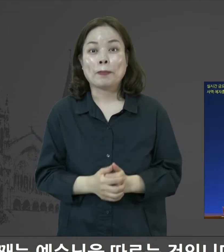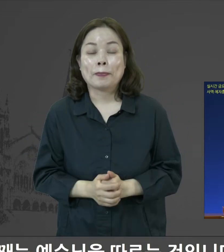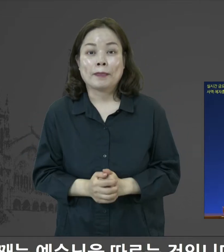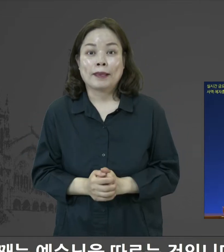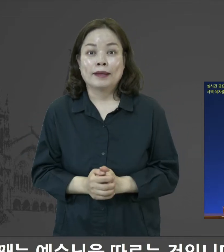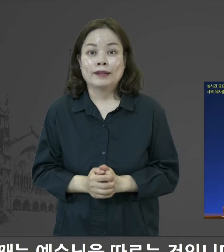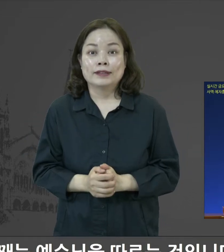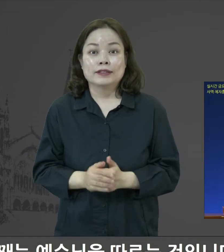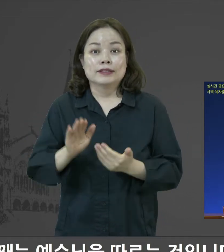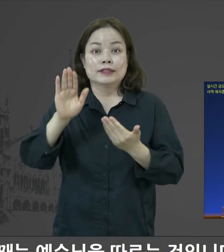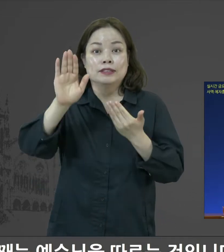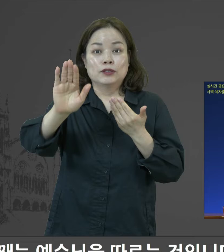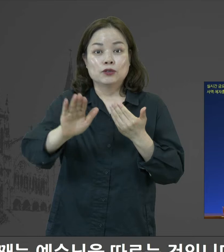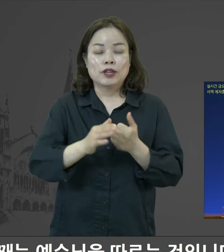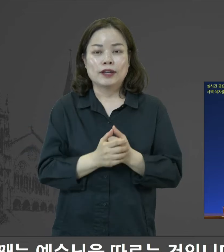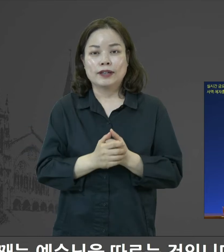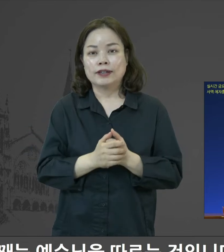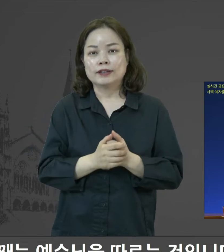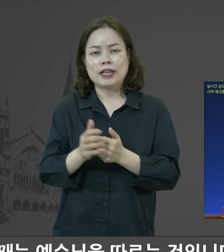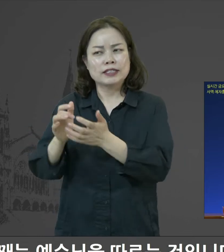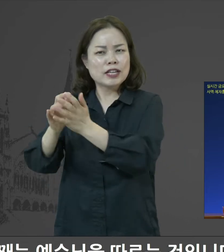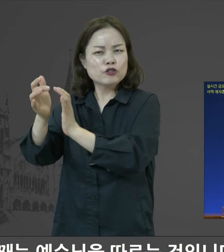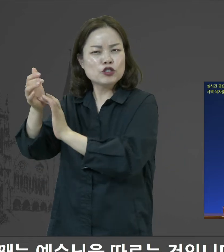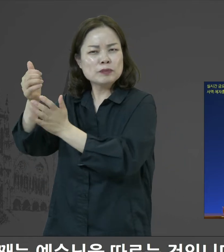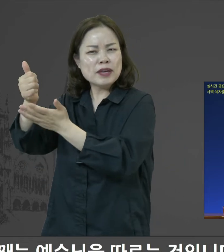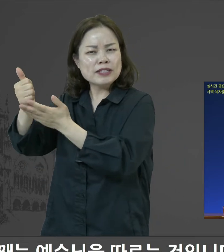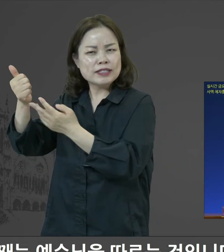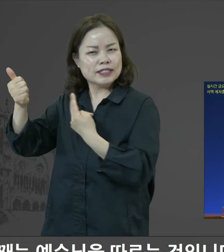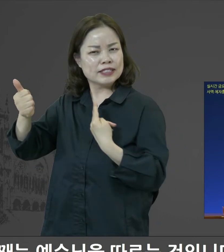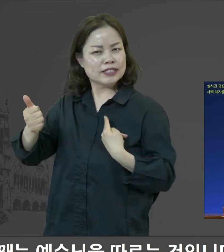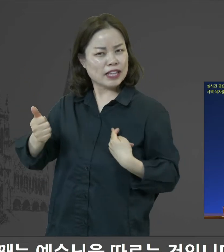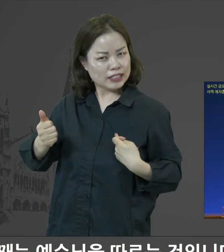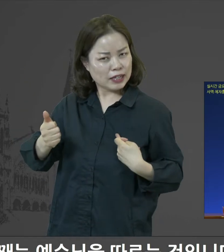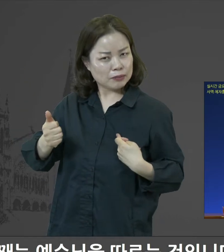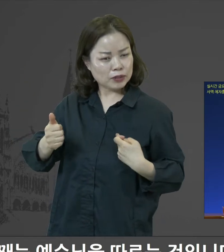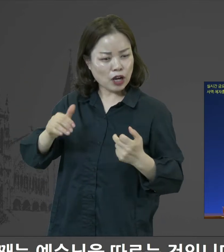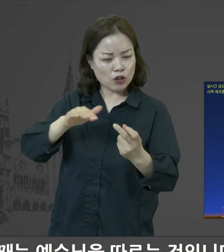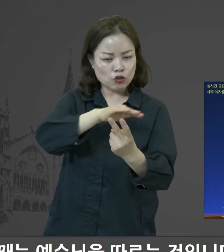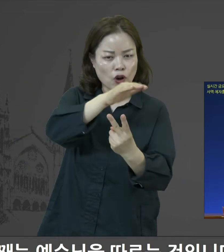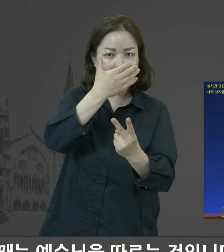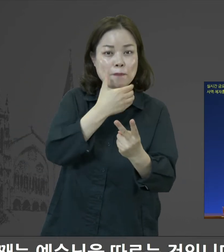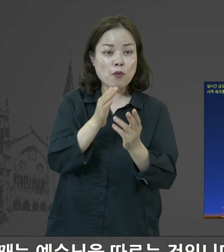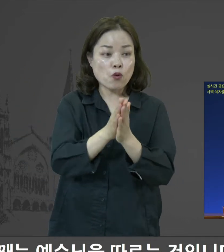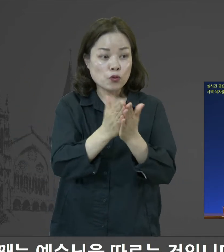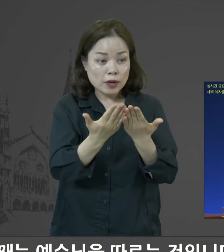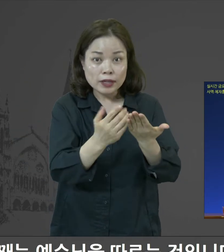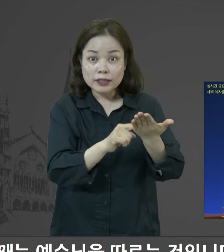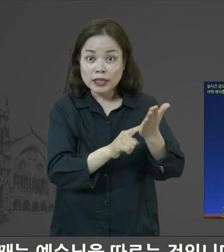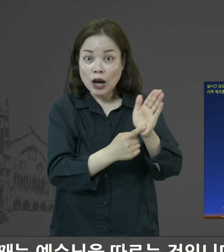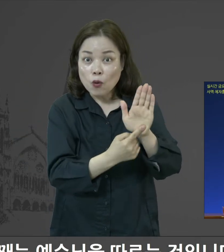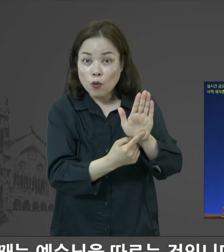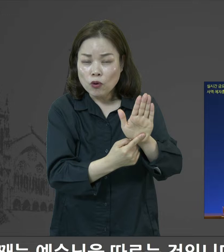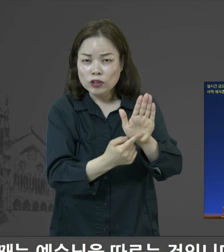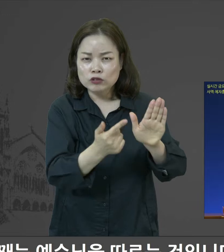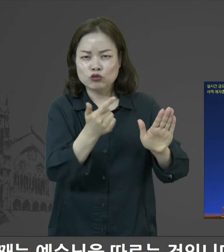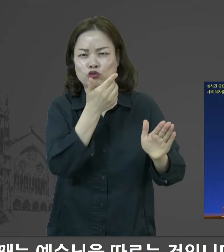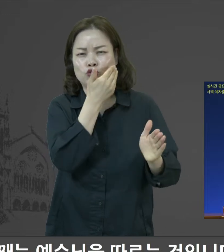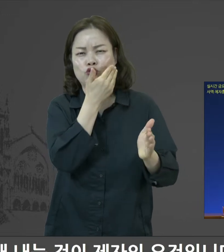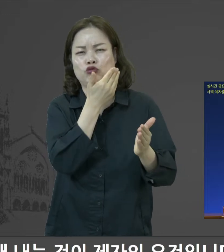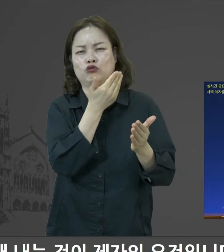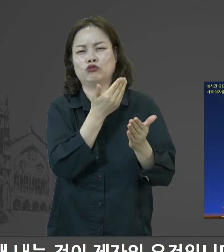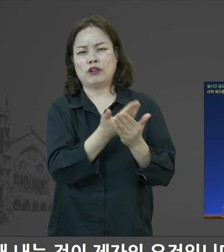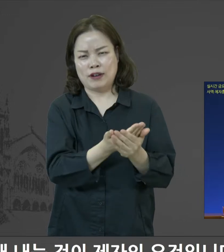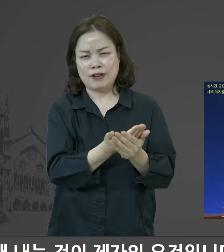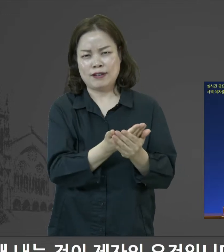그 이외에 이렇게 예수님의 제자가 되면 요한복음에서 쭉 보여주고 있는 매우 중요한